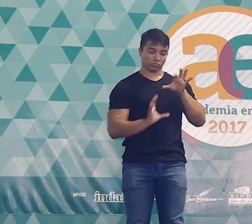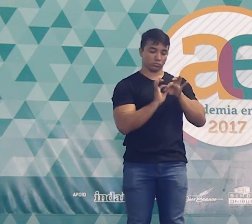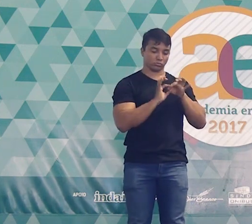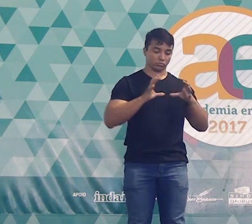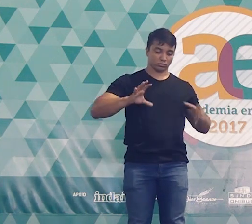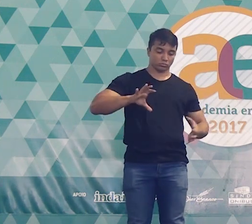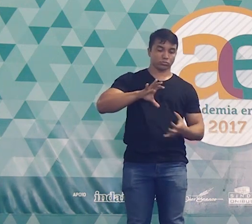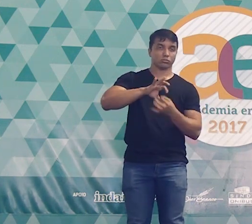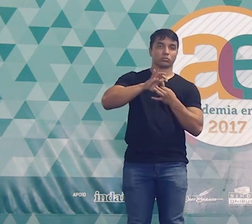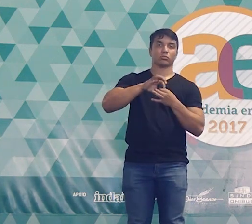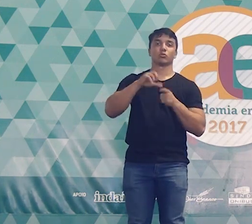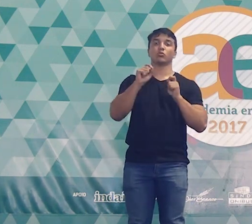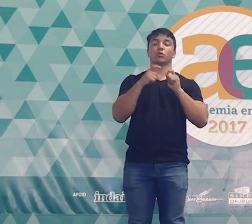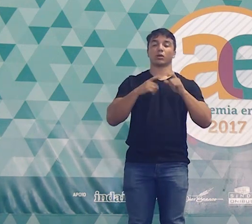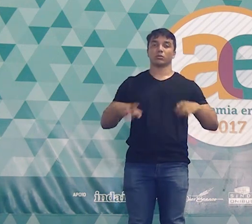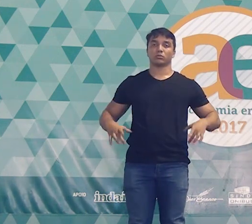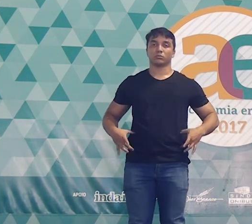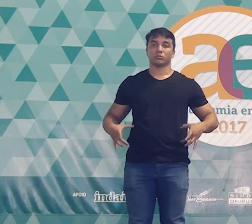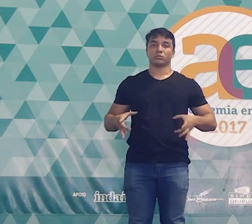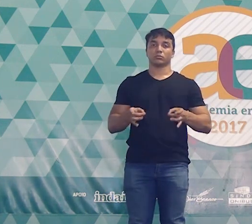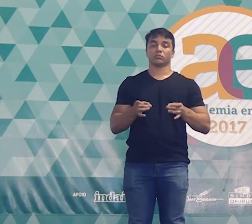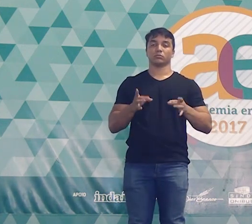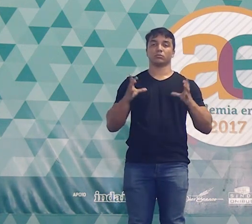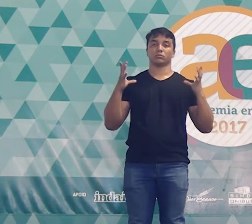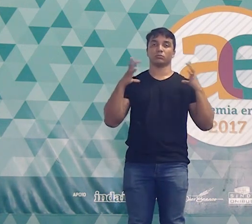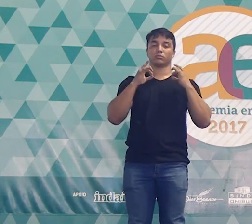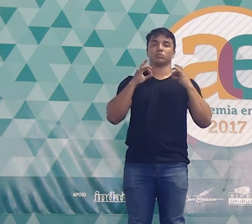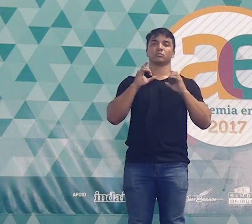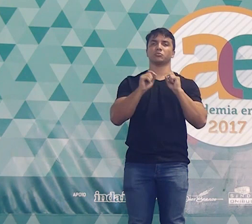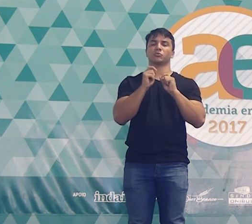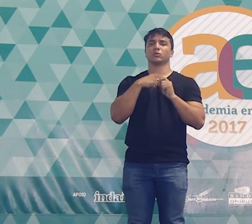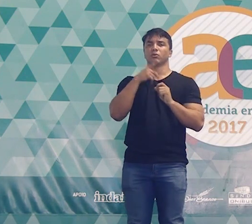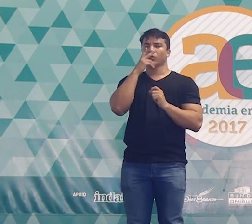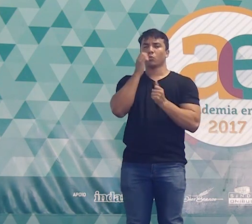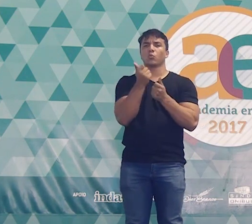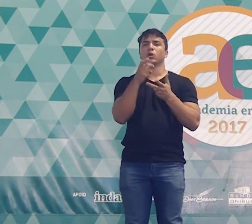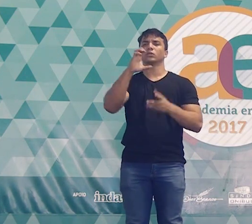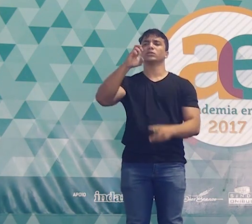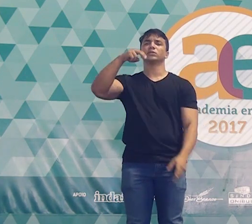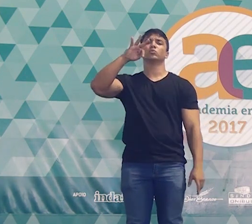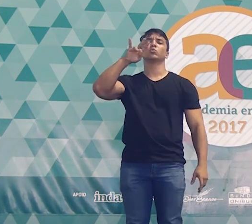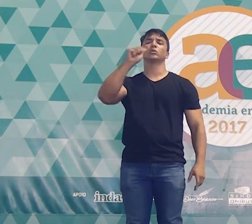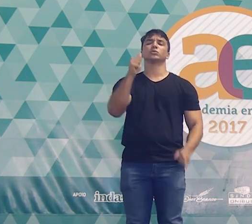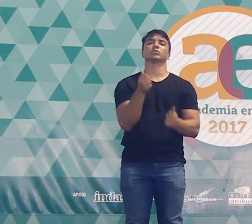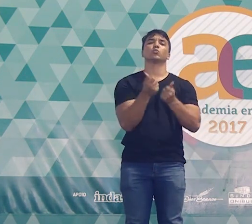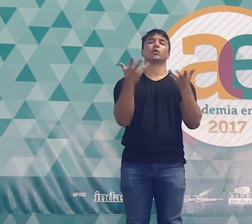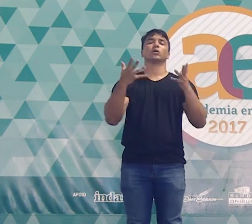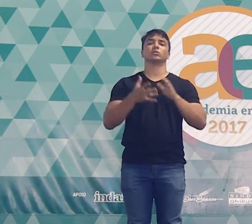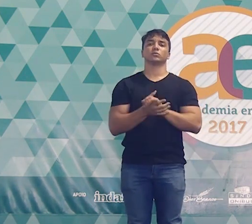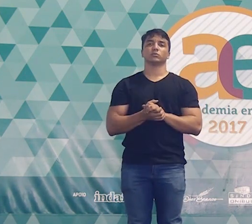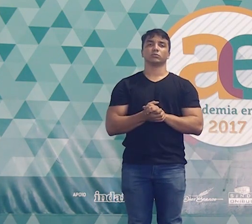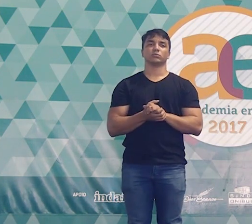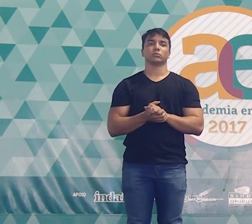axial através das cinturas. Rodrigo, quantas cinturas a gente tem?